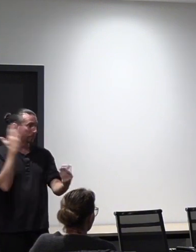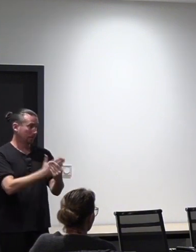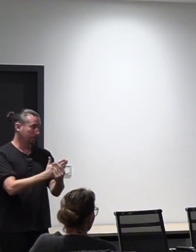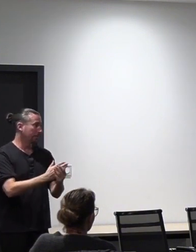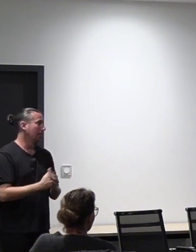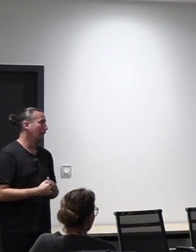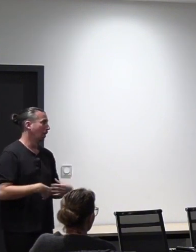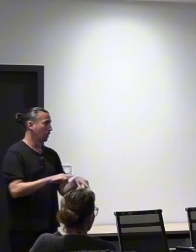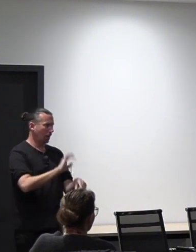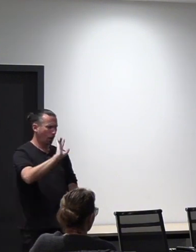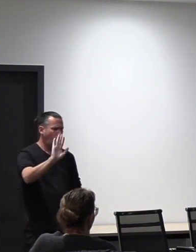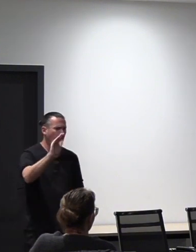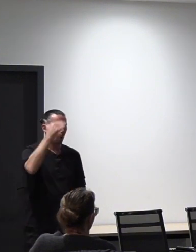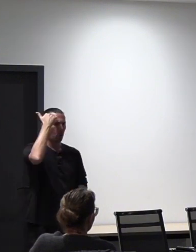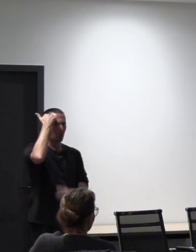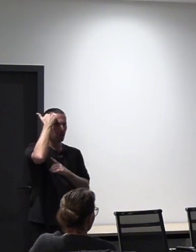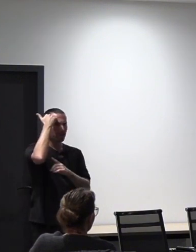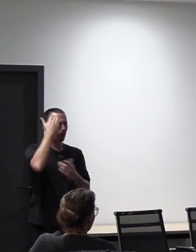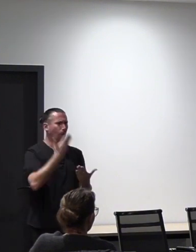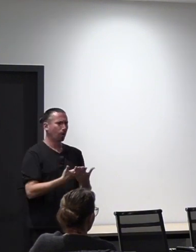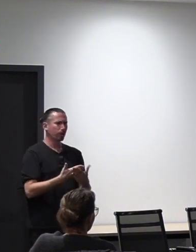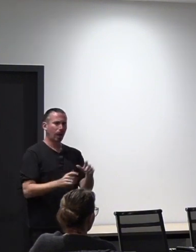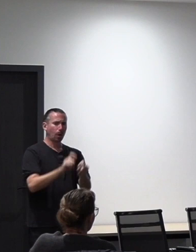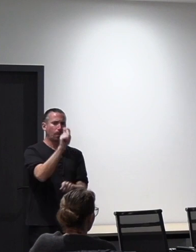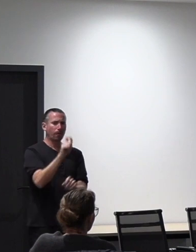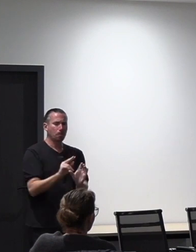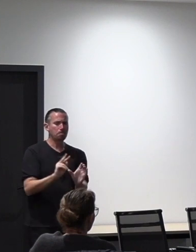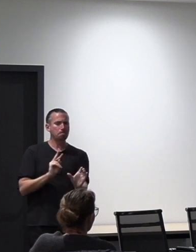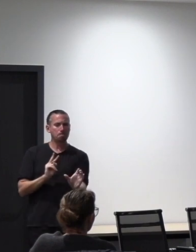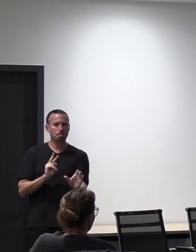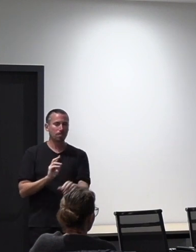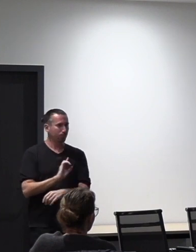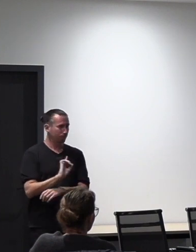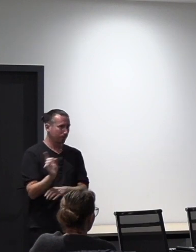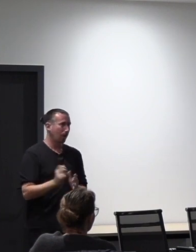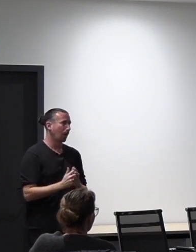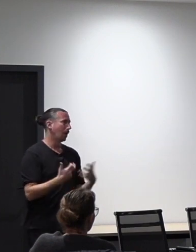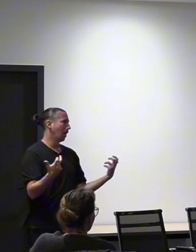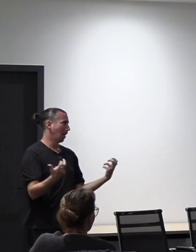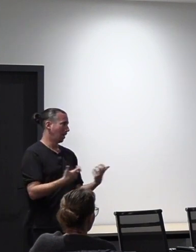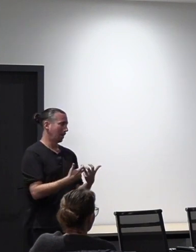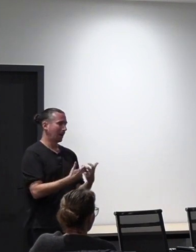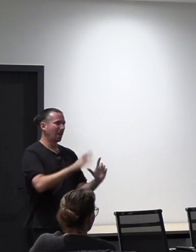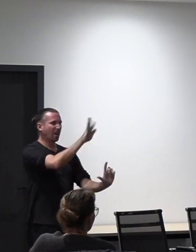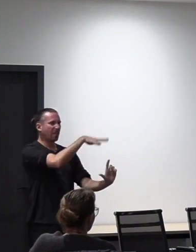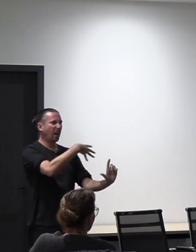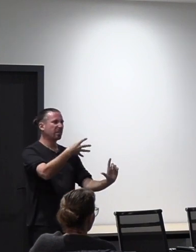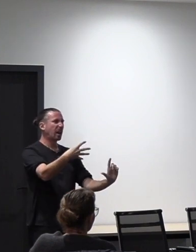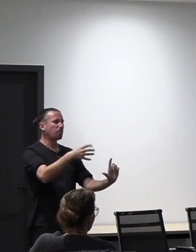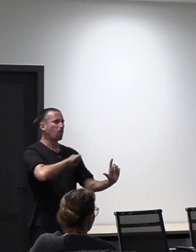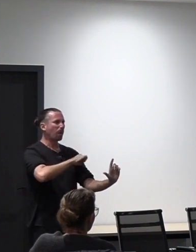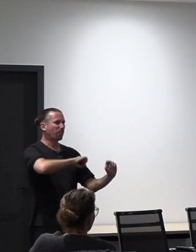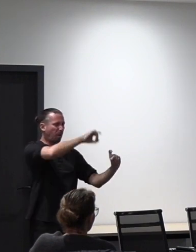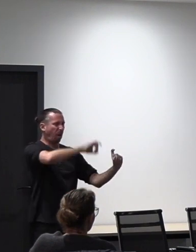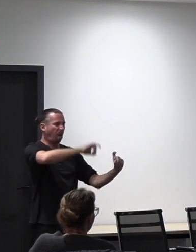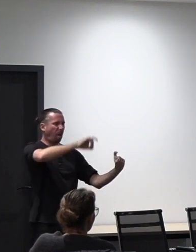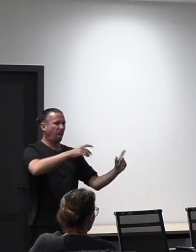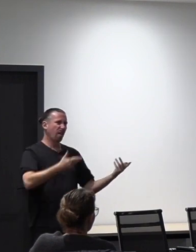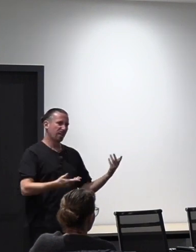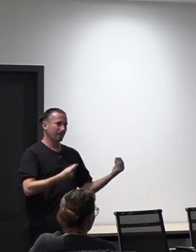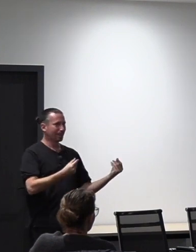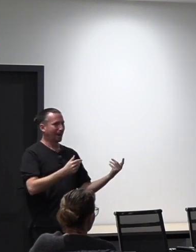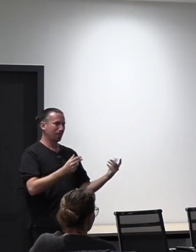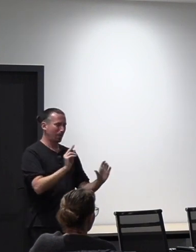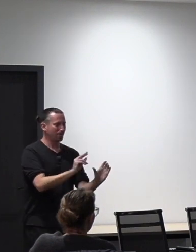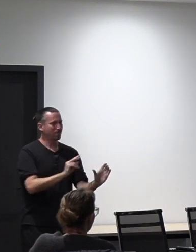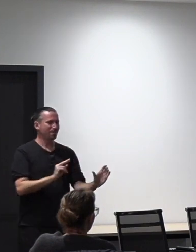reconnaissance, c'est plus qu'une évaluation objective. Quand vous faites des tableaux de performance, ça a un côté un petit peu